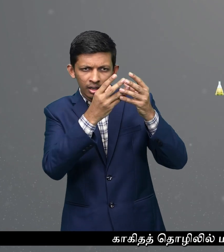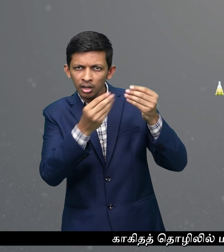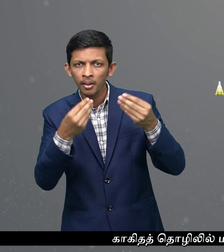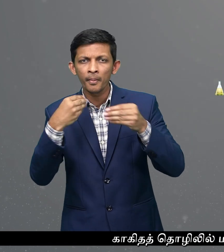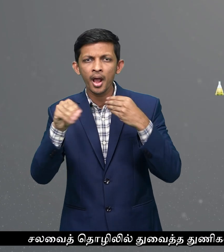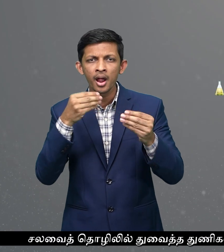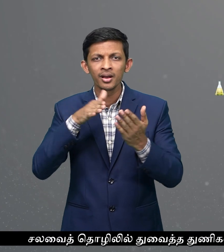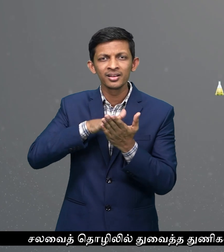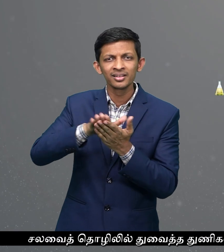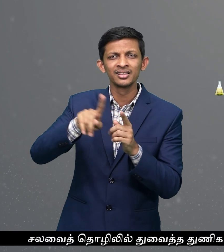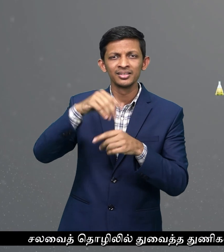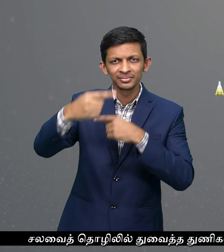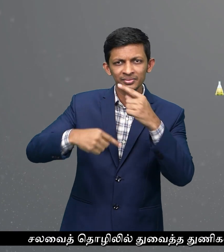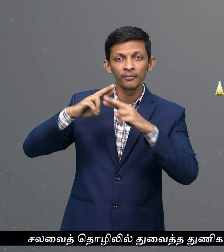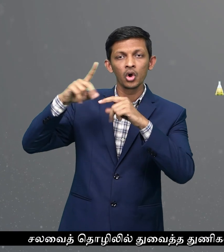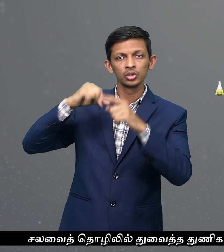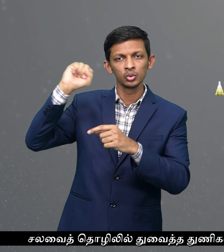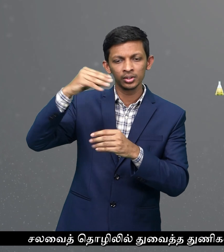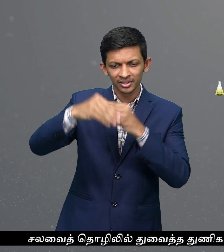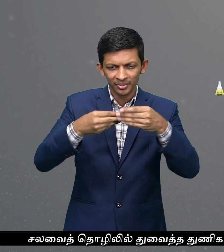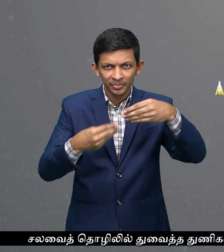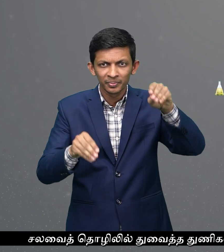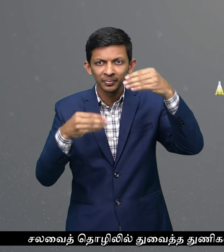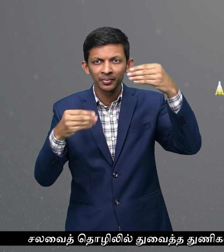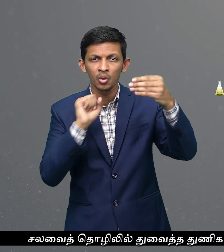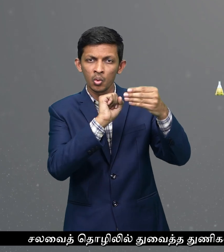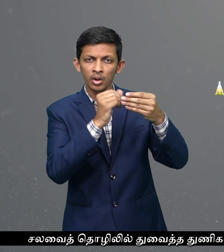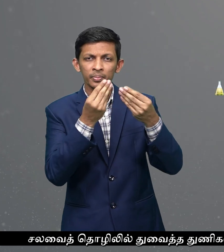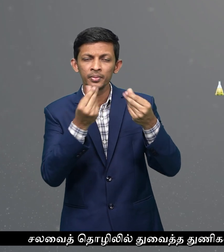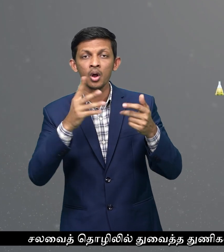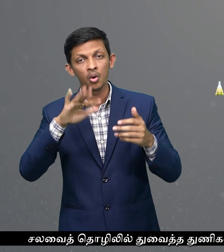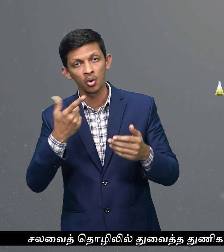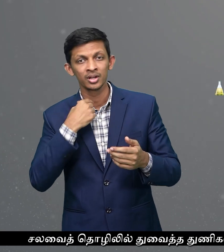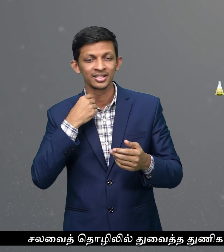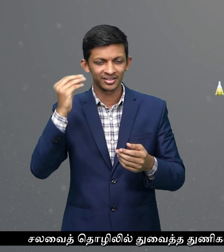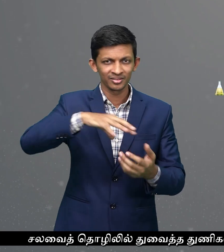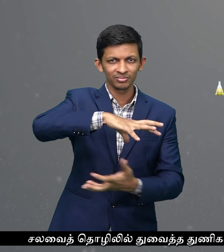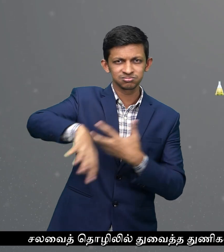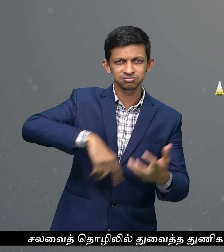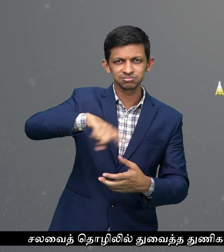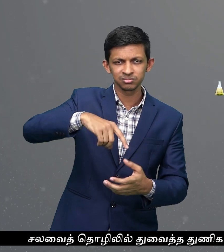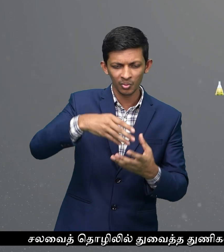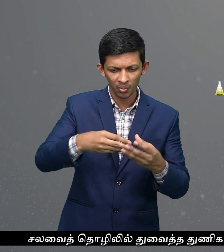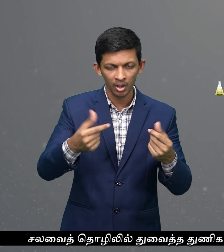வெளுப்பதற்கும், சலவை தொழிலில் துவைத்த துணிகளை வெளுப்பதற்கும் பயன்படுத்தப்படுகிறது.